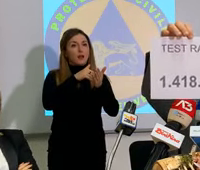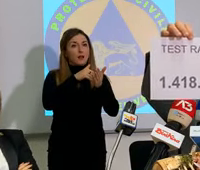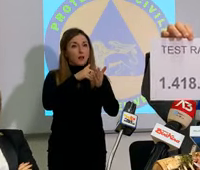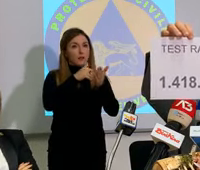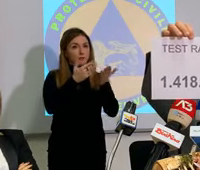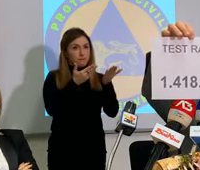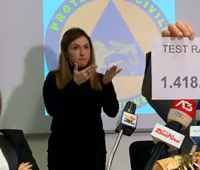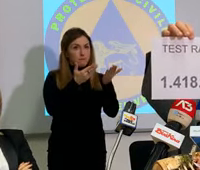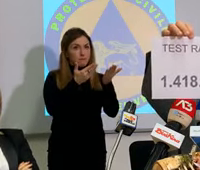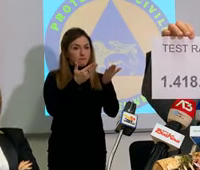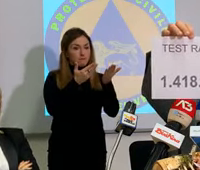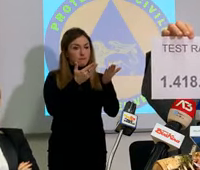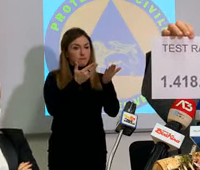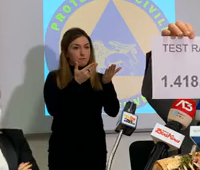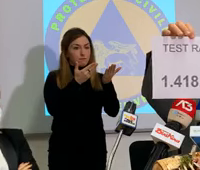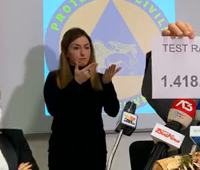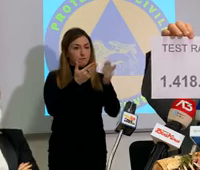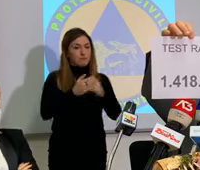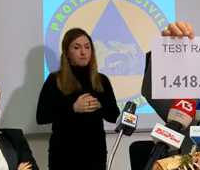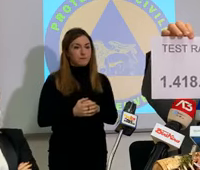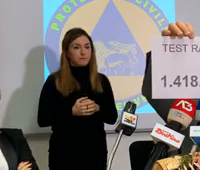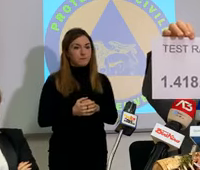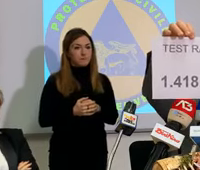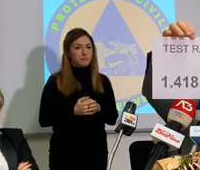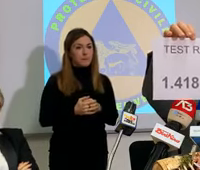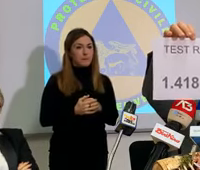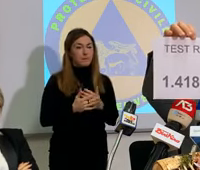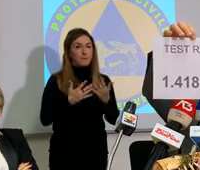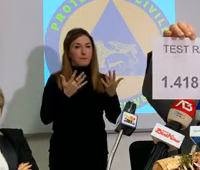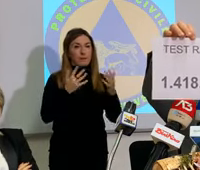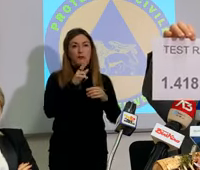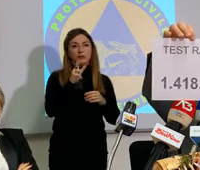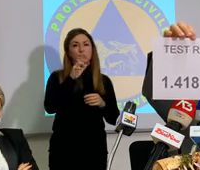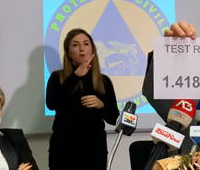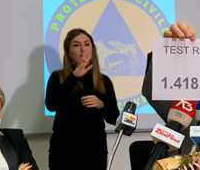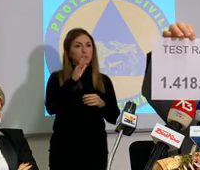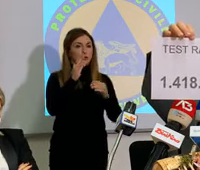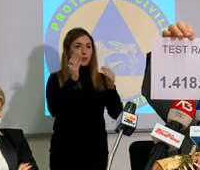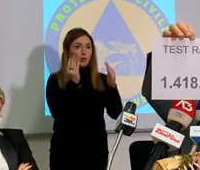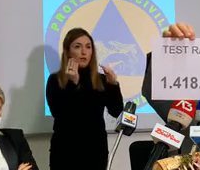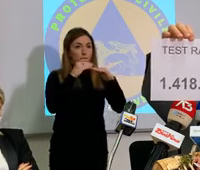delle ultime 24 ore la percentuale di